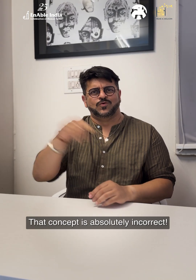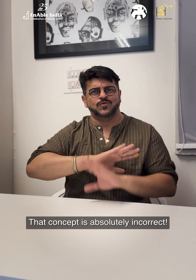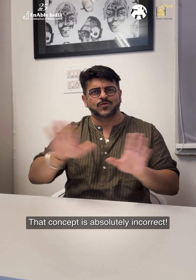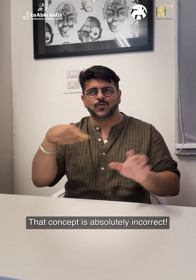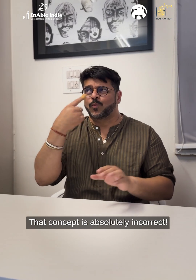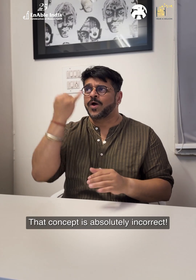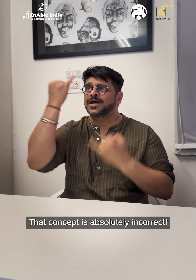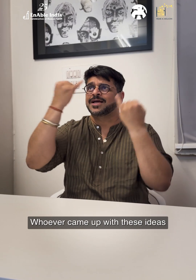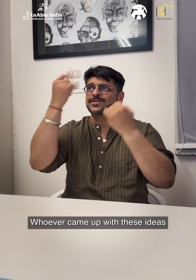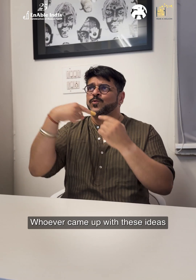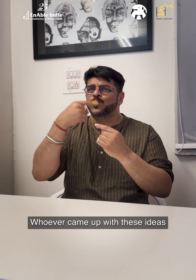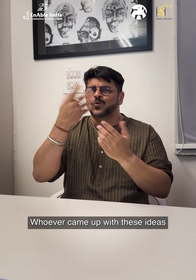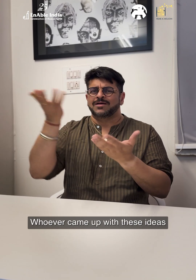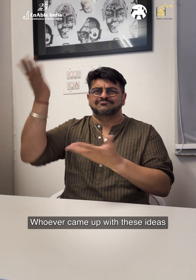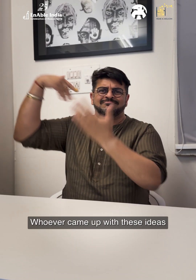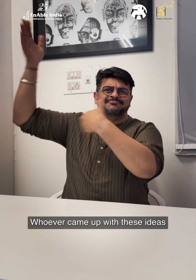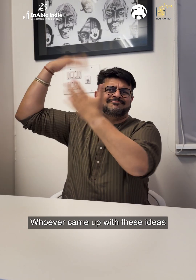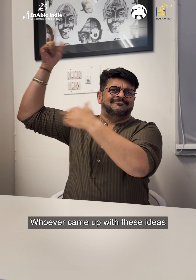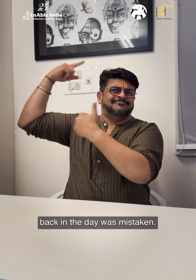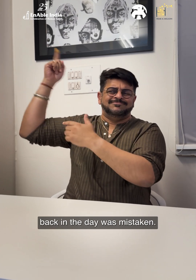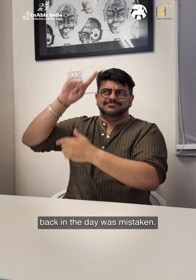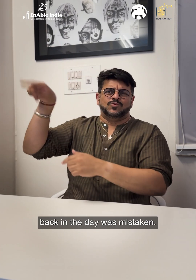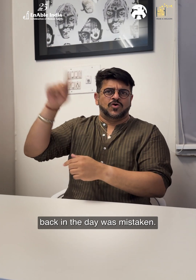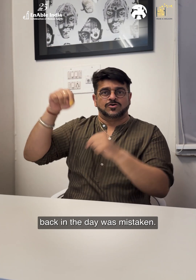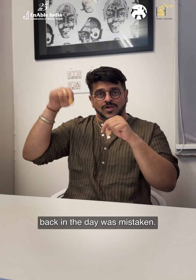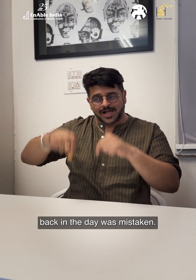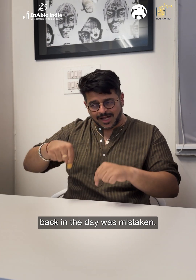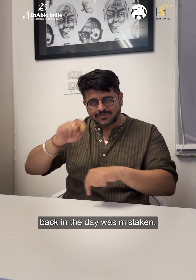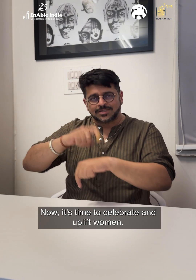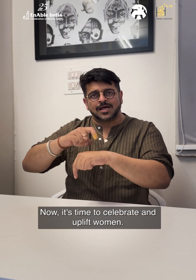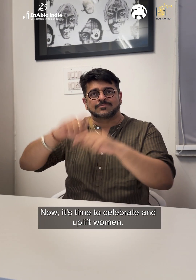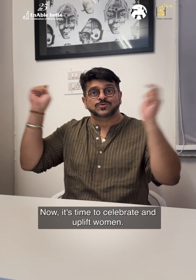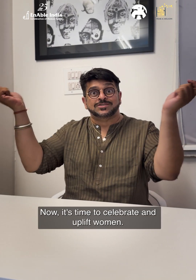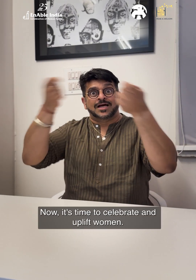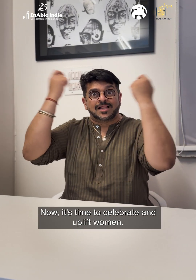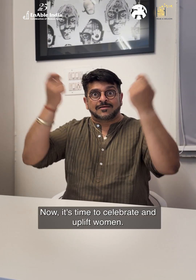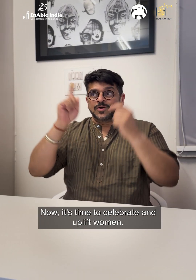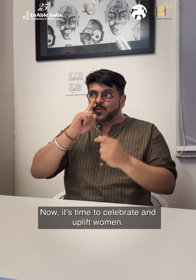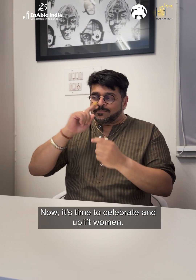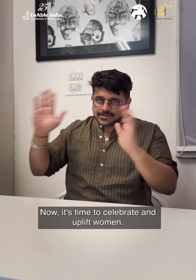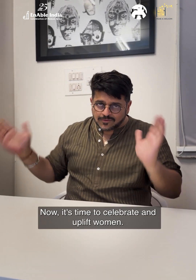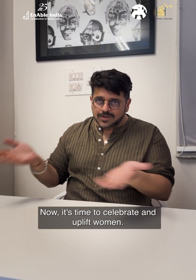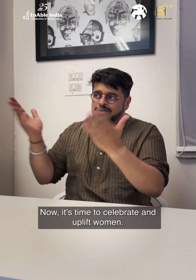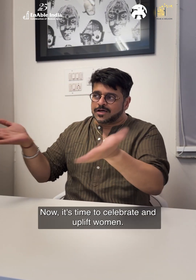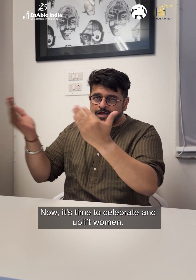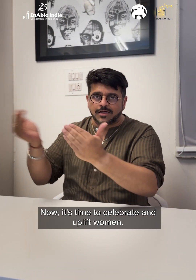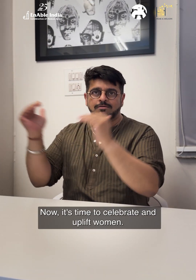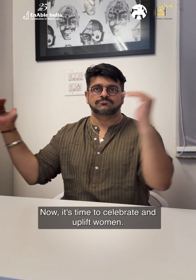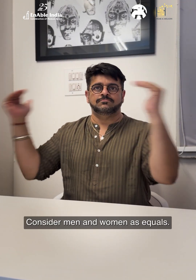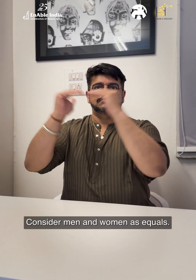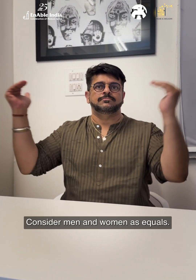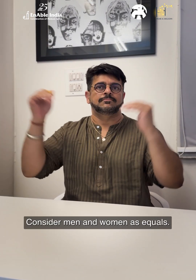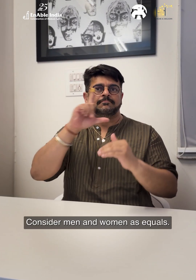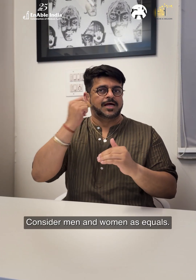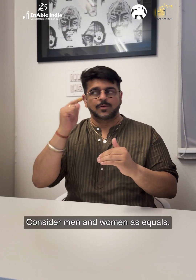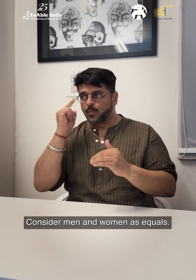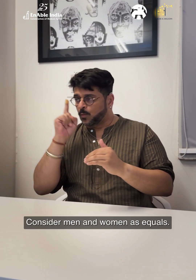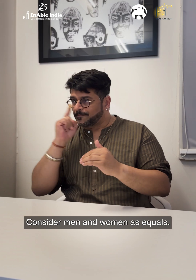जिसने भी इन विचारों को उस समय बनाया था, वह गलत था। अब महिलाओं का जश्न मनाने और उनको आगे बढ़ाने का समय आ गया है। पुरुषों और महिलाओं को